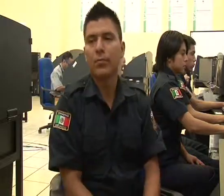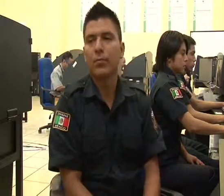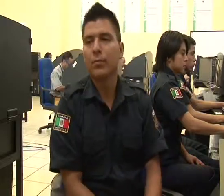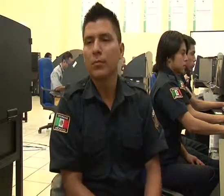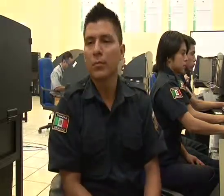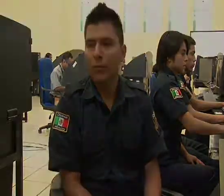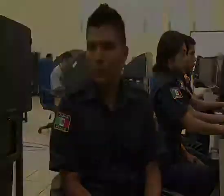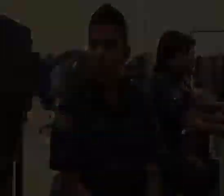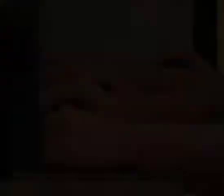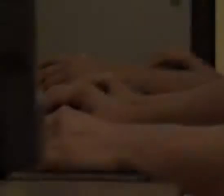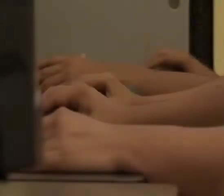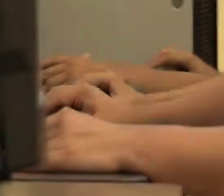me respetan.